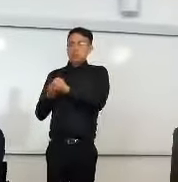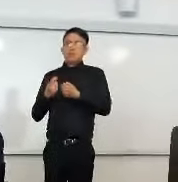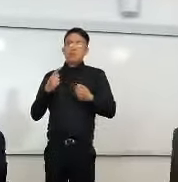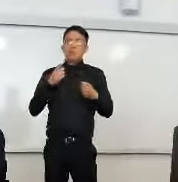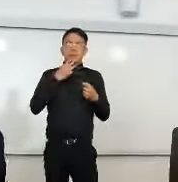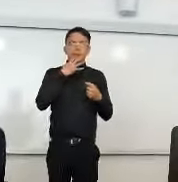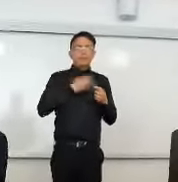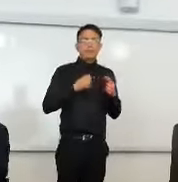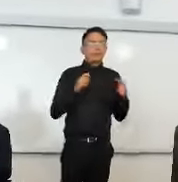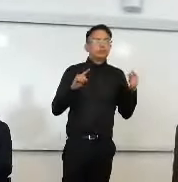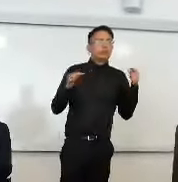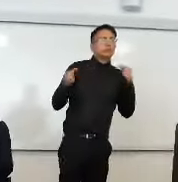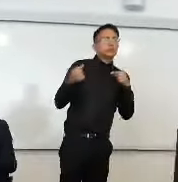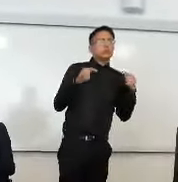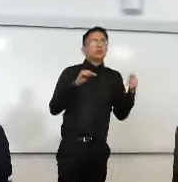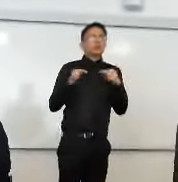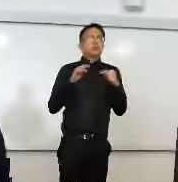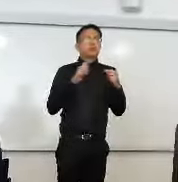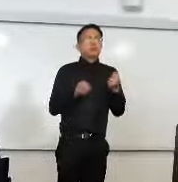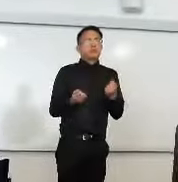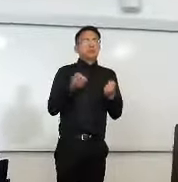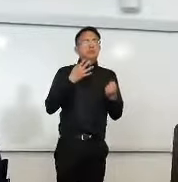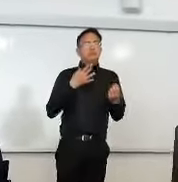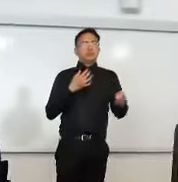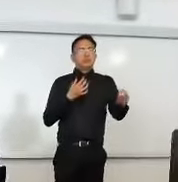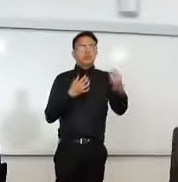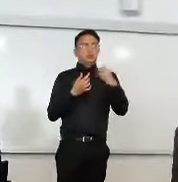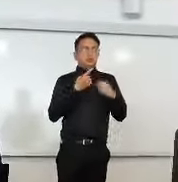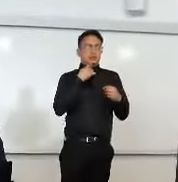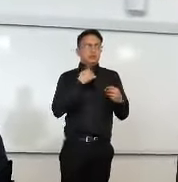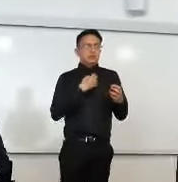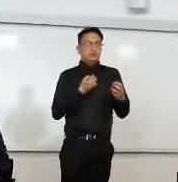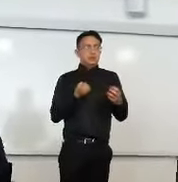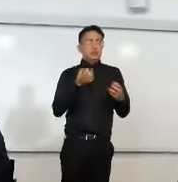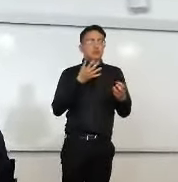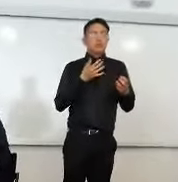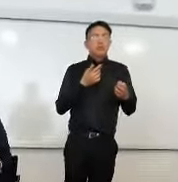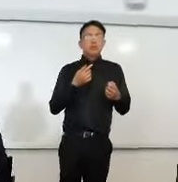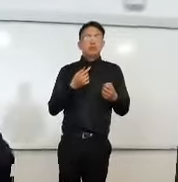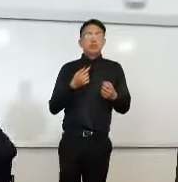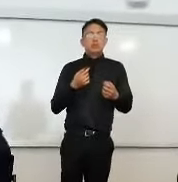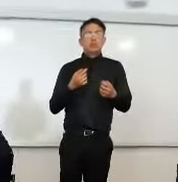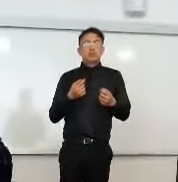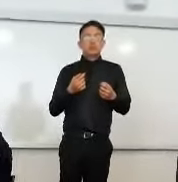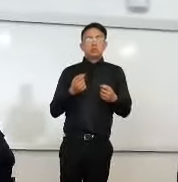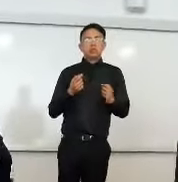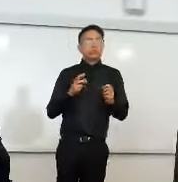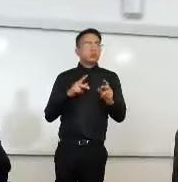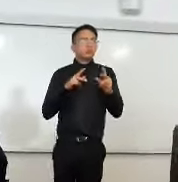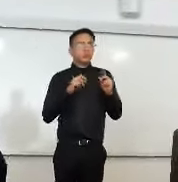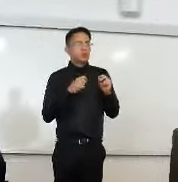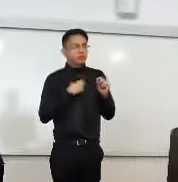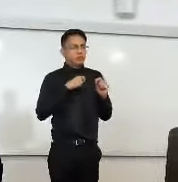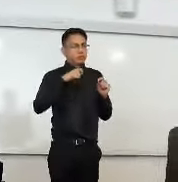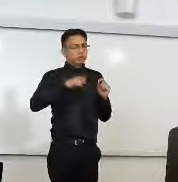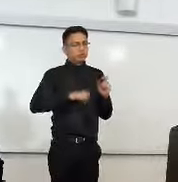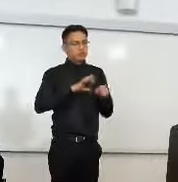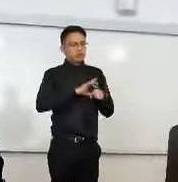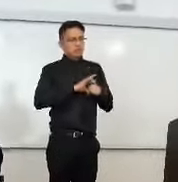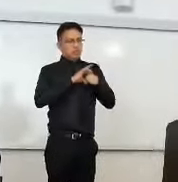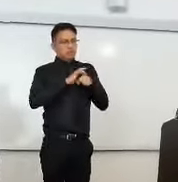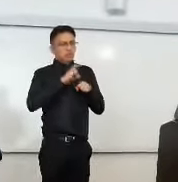que decirlo también en algunos de los comentarios que presentaron algunas de las organizaciones, en el proceso de consulta de la resolución, no, es que el Sistema General de Seguridad Social